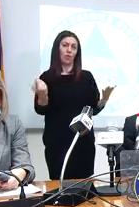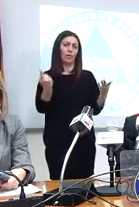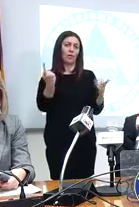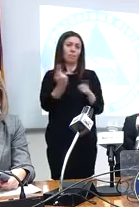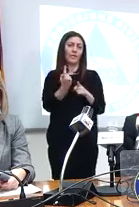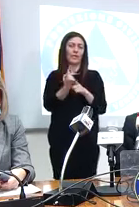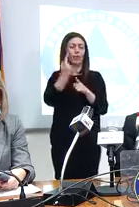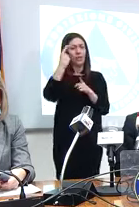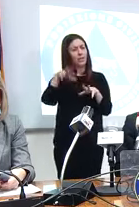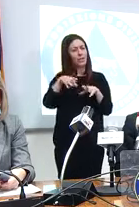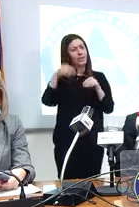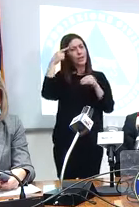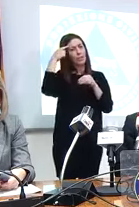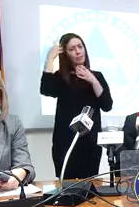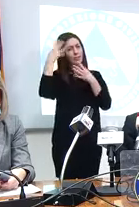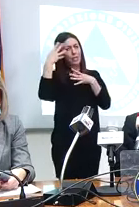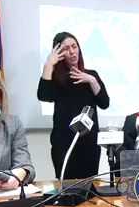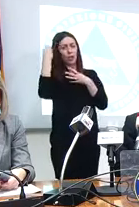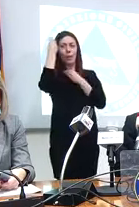dell'attività.